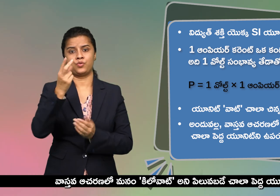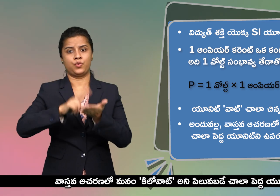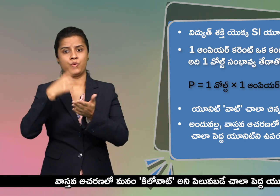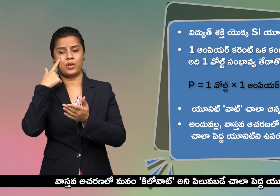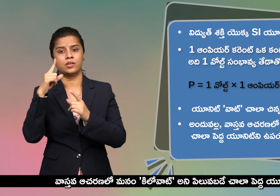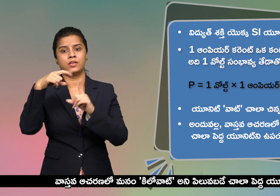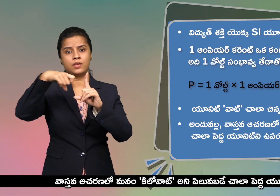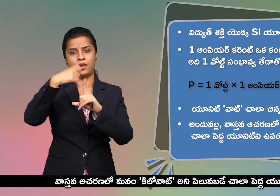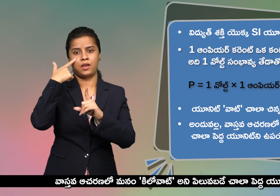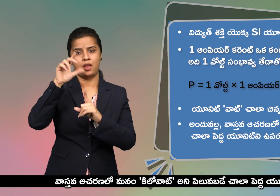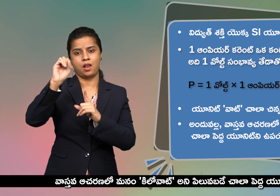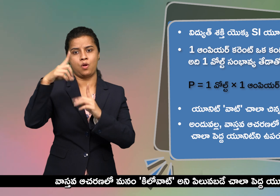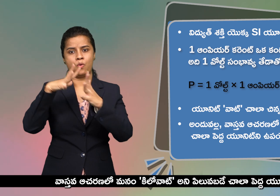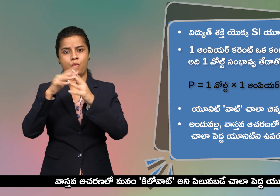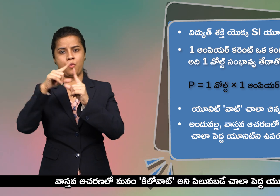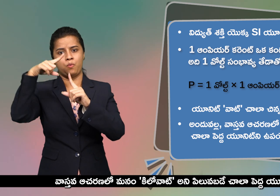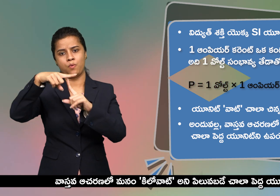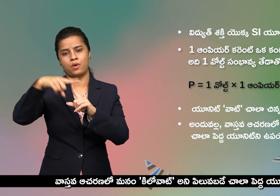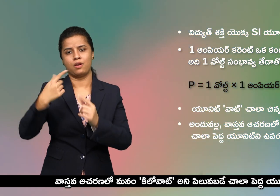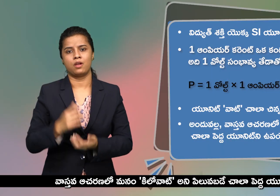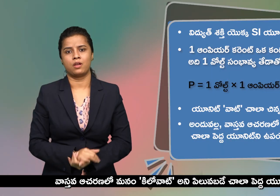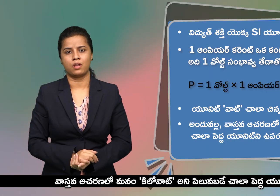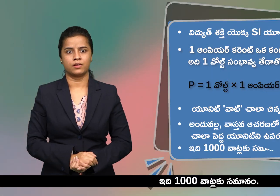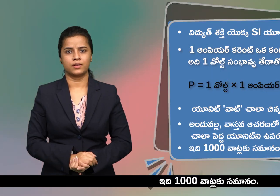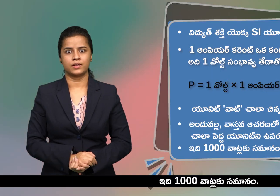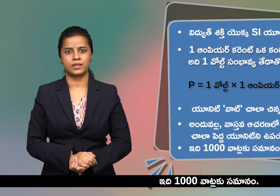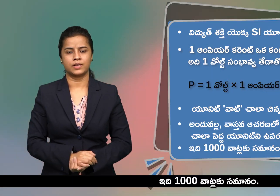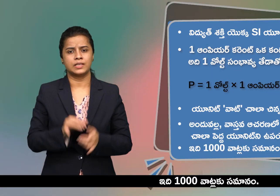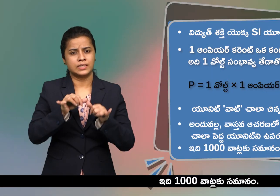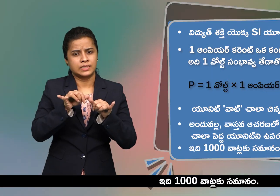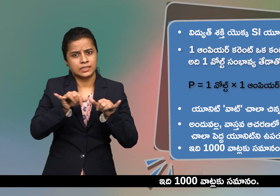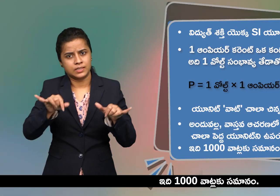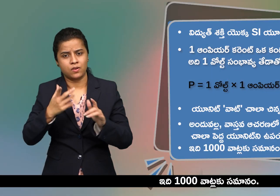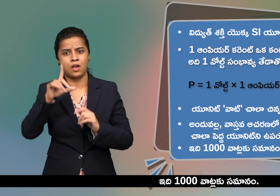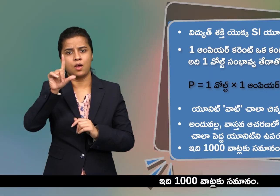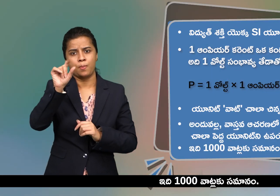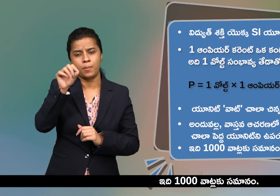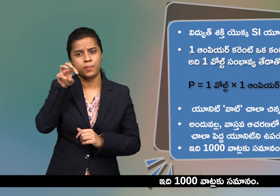పెద్ద యూనిట్ని ఉపయోగిస్తాము. ఇది 1000 వాట్లకు సమానం.